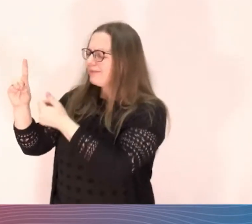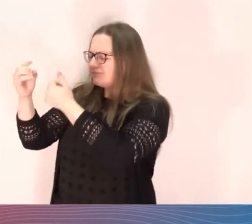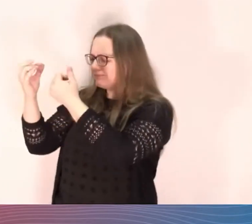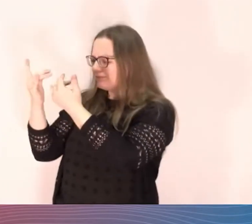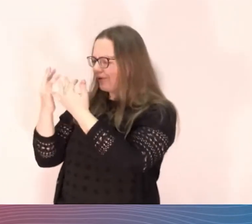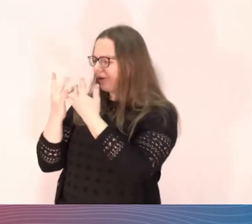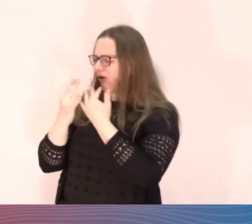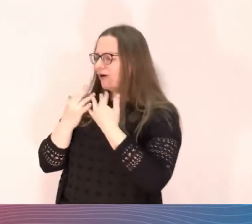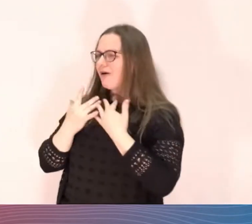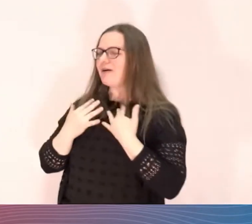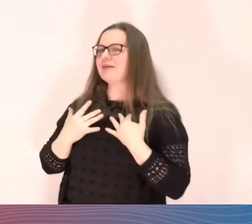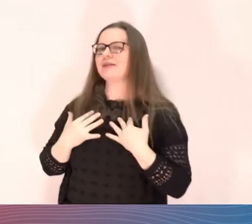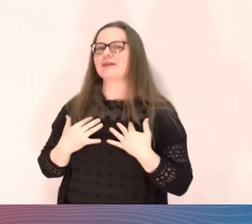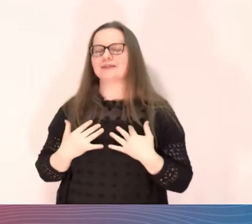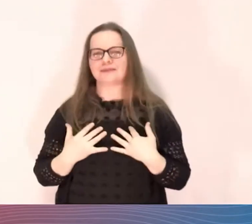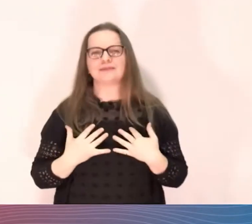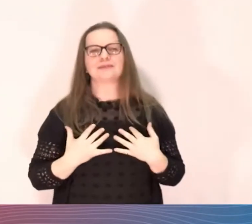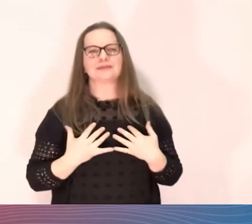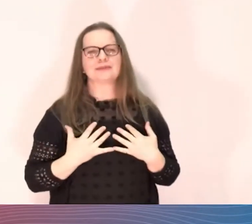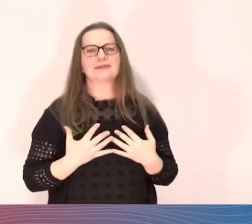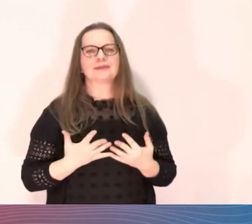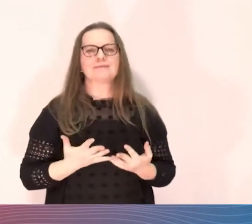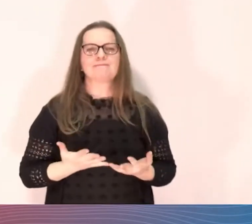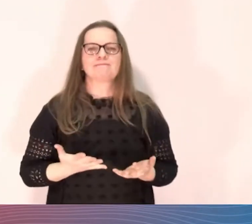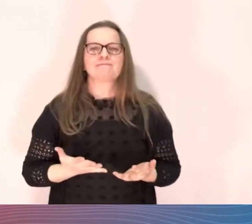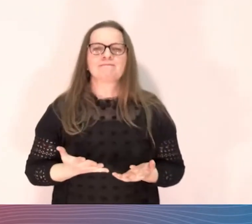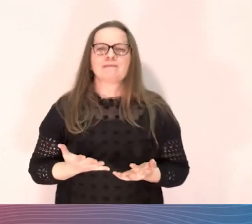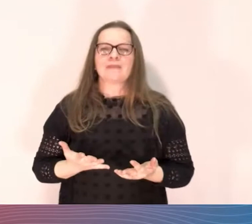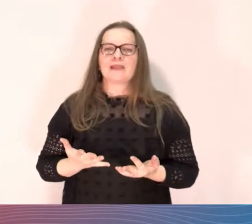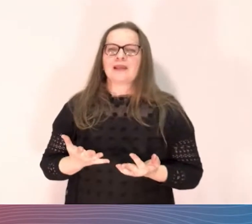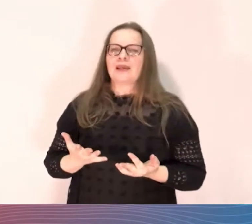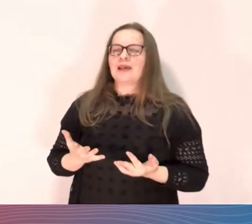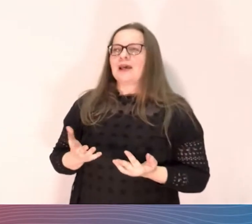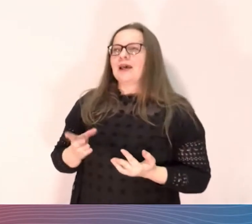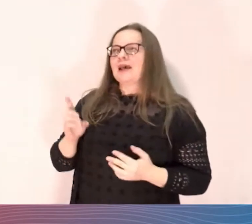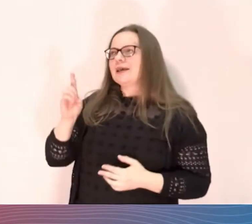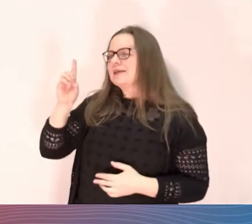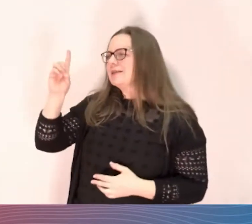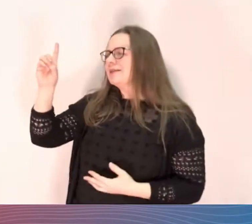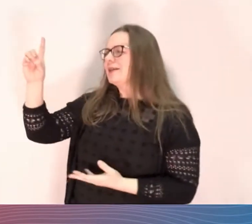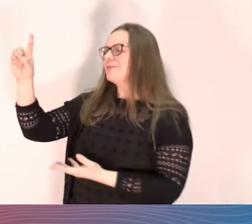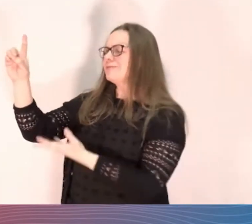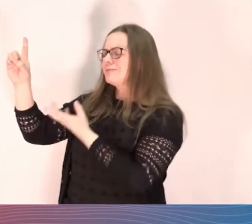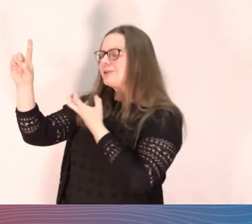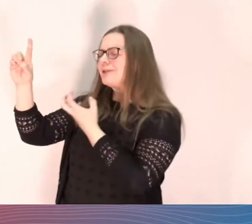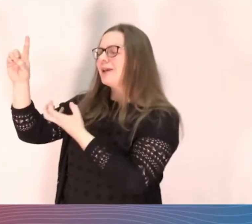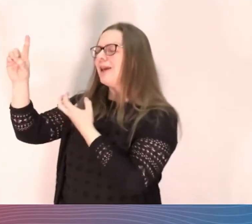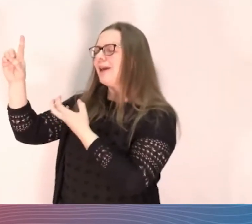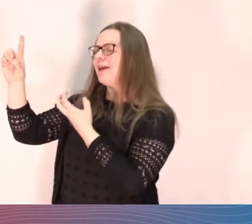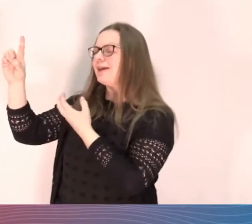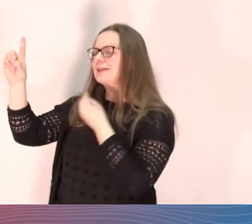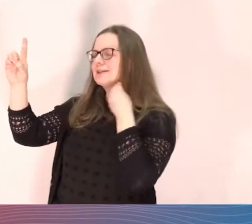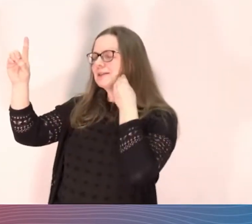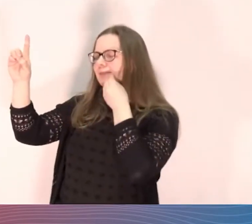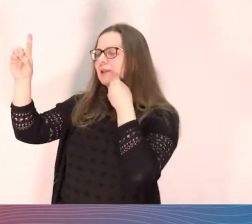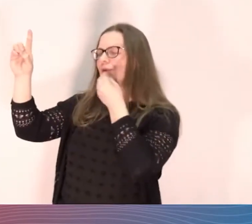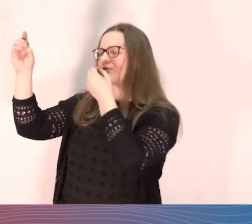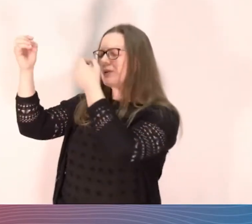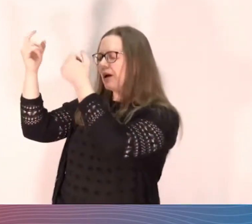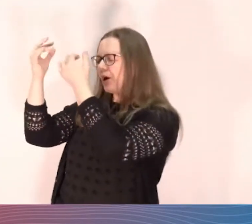Glória. Deus quer nos introduzir na glória. E a glória é Ele